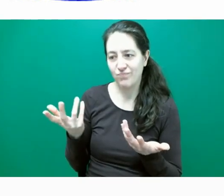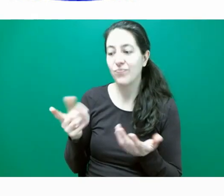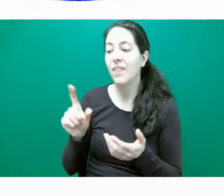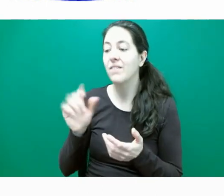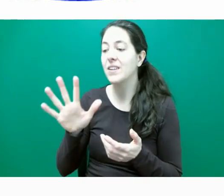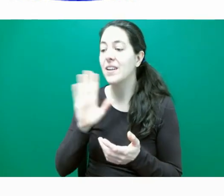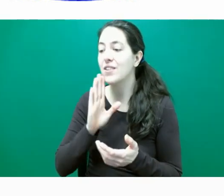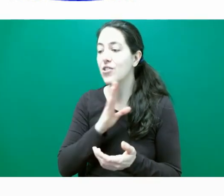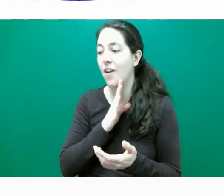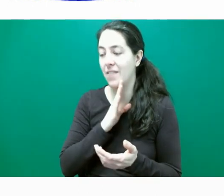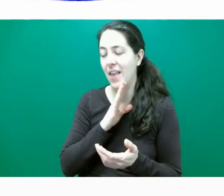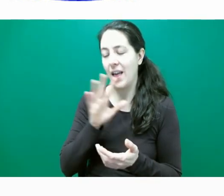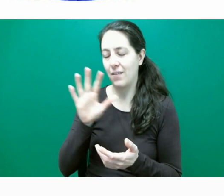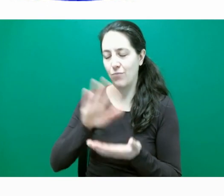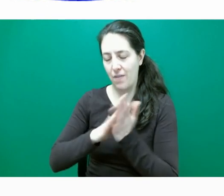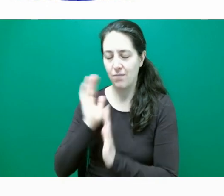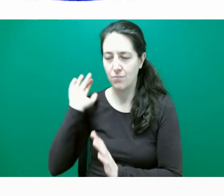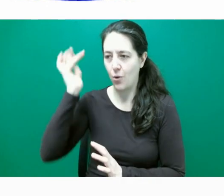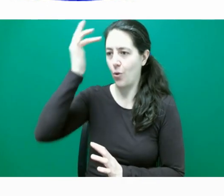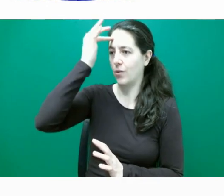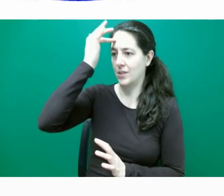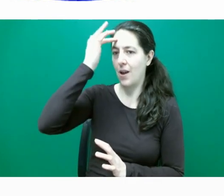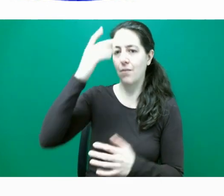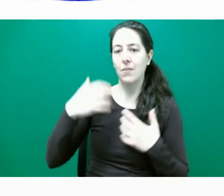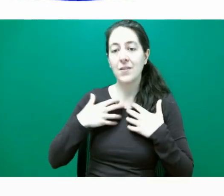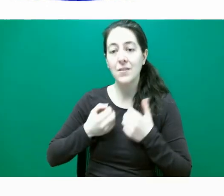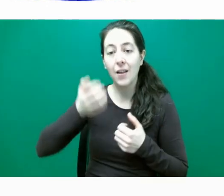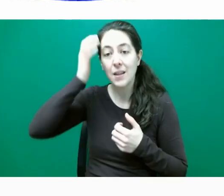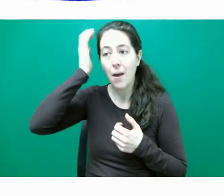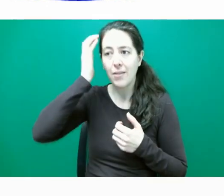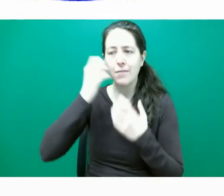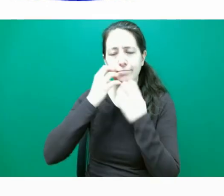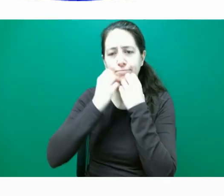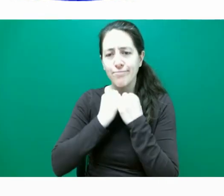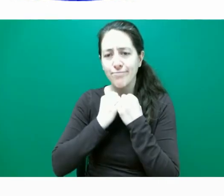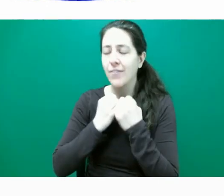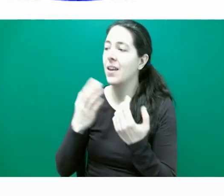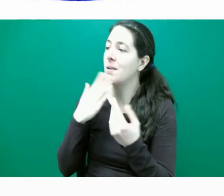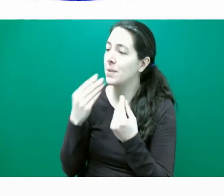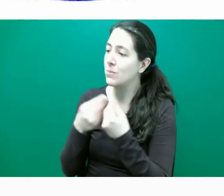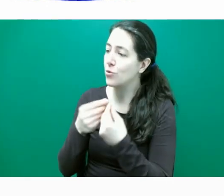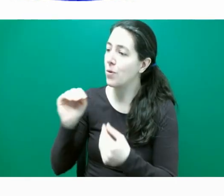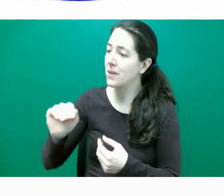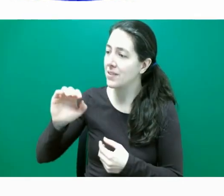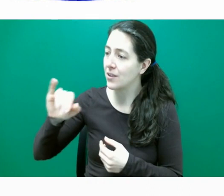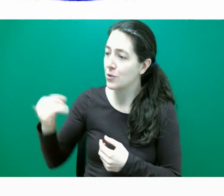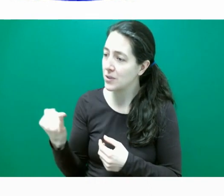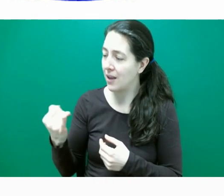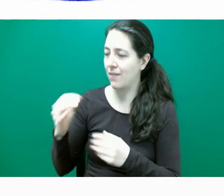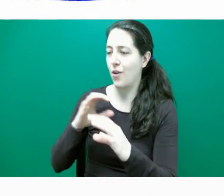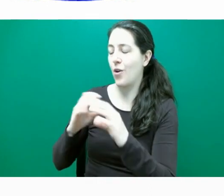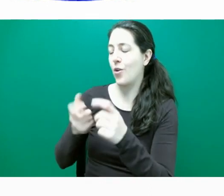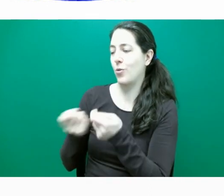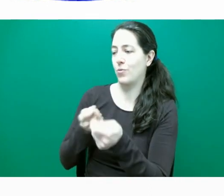janvier, prendre conscience de que notre santé mentale, c'est très important. Merci beaucoup, Mélissa Joseph, coordonnatrice des communications